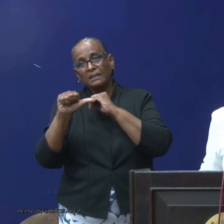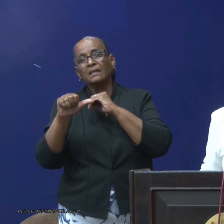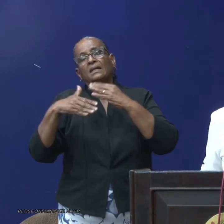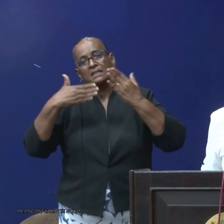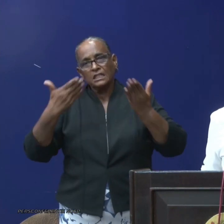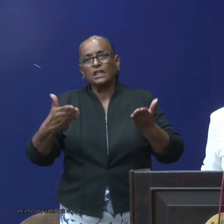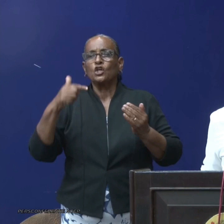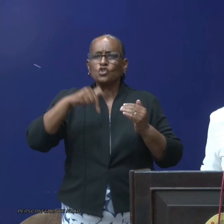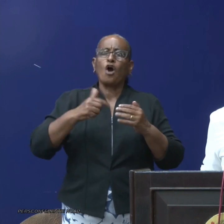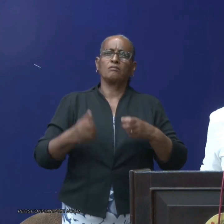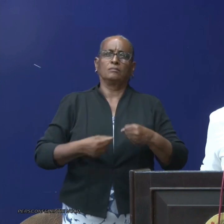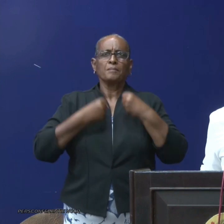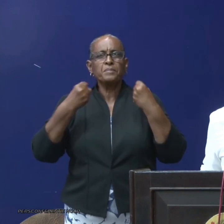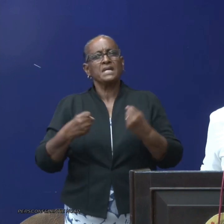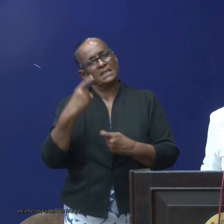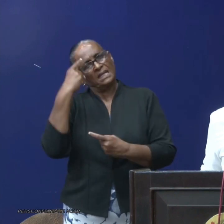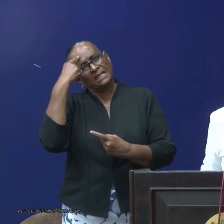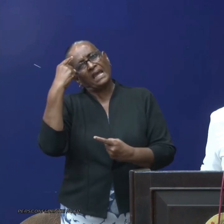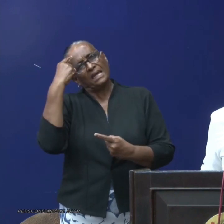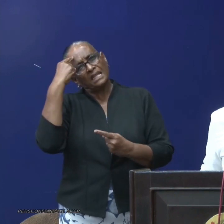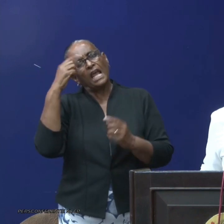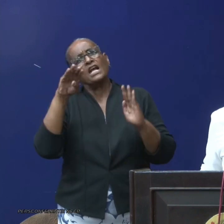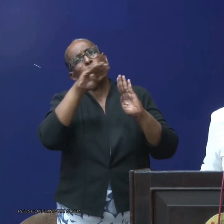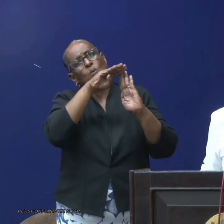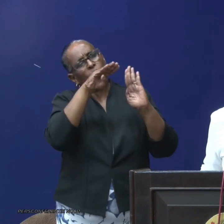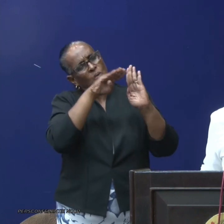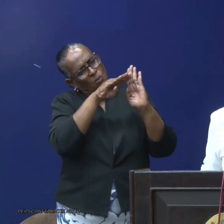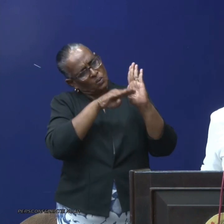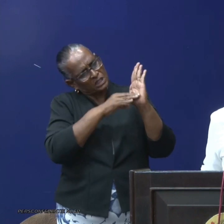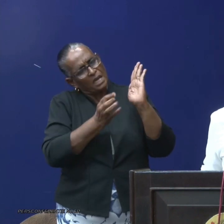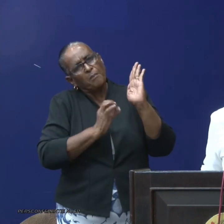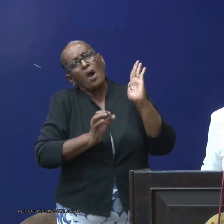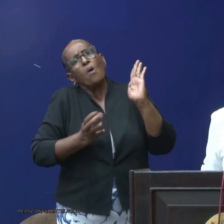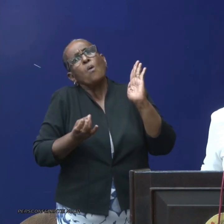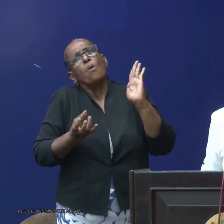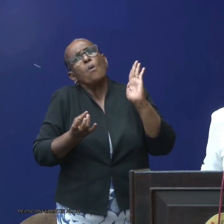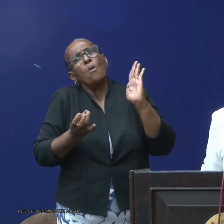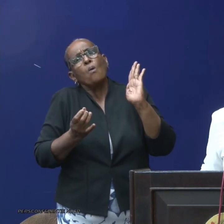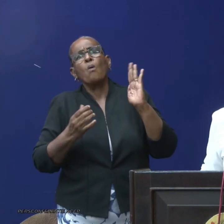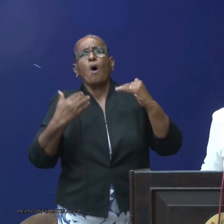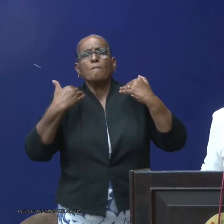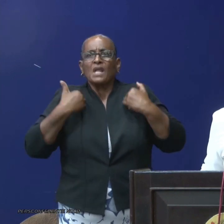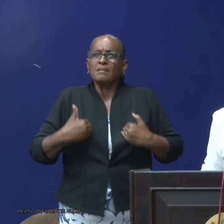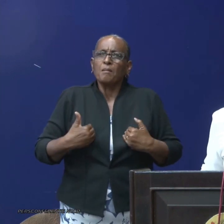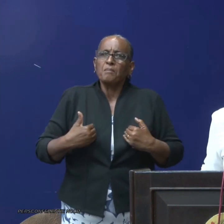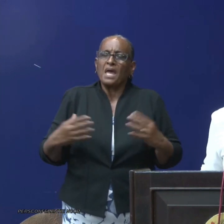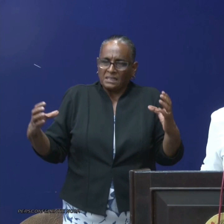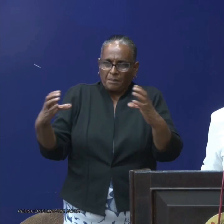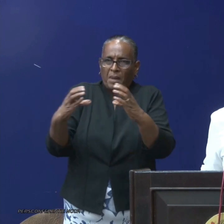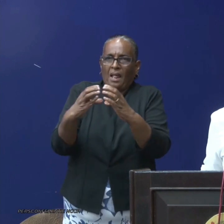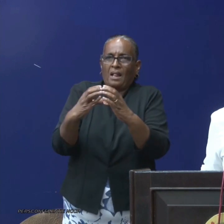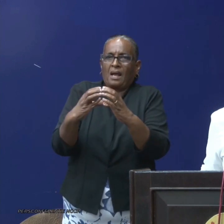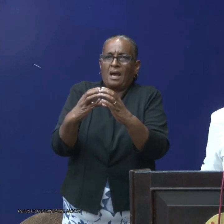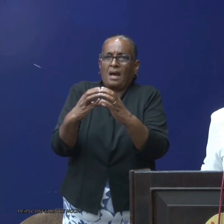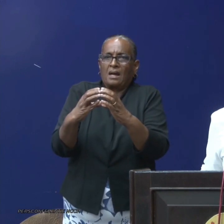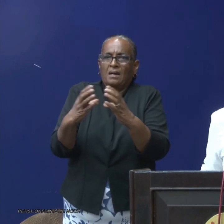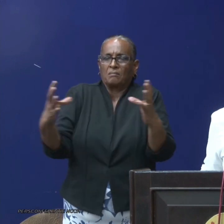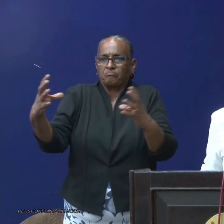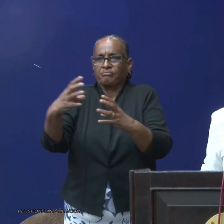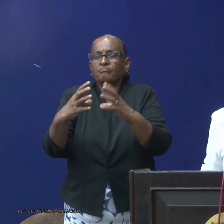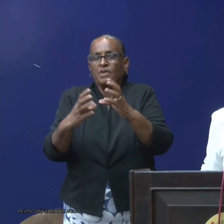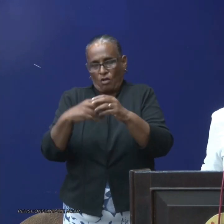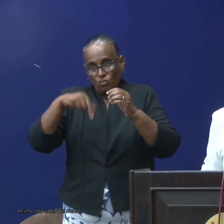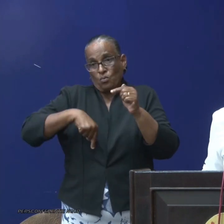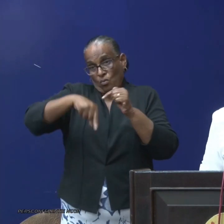die zijn nog bezig de schema's bij elkaar te krijgen, omdat ze proberen passagiers te clusteren bij elkaar. En daarover krijgen